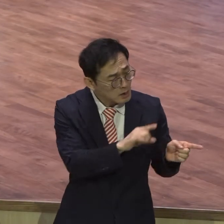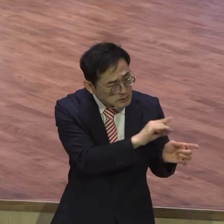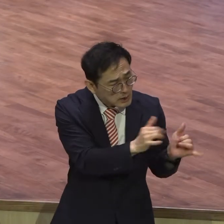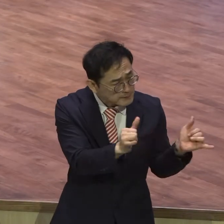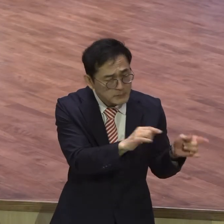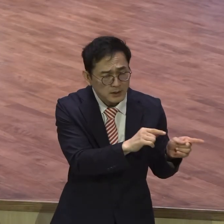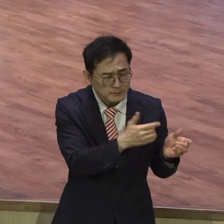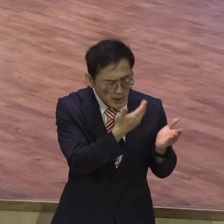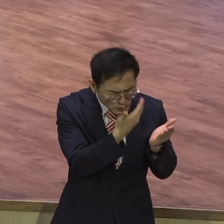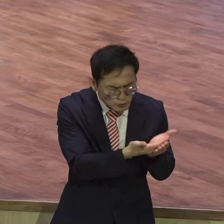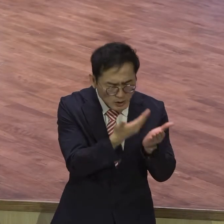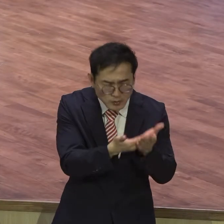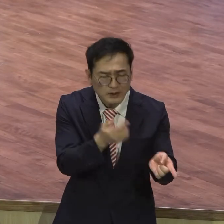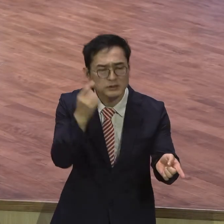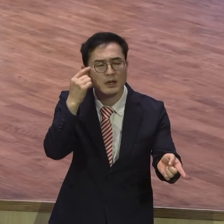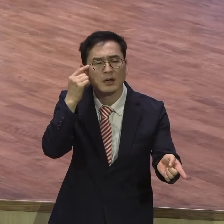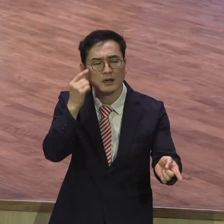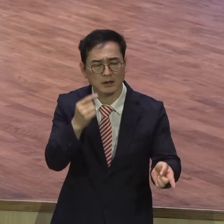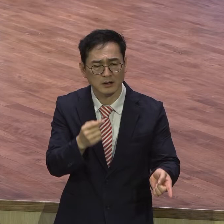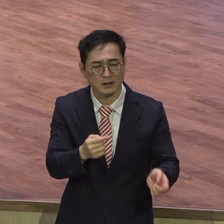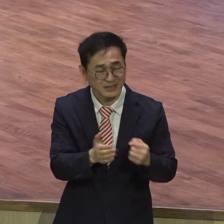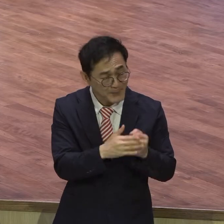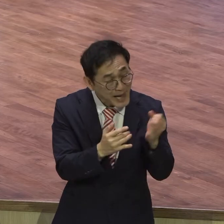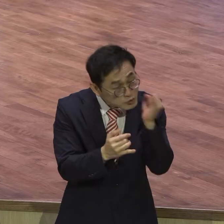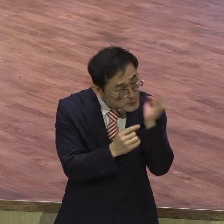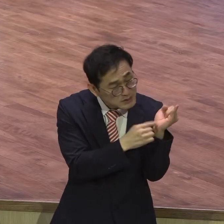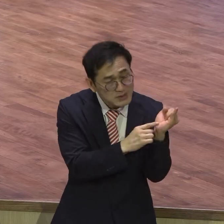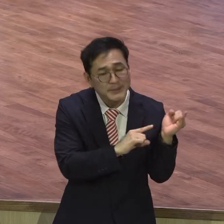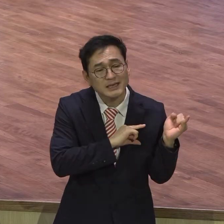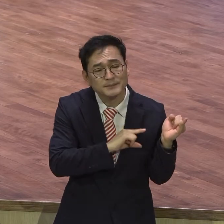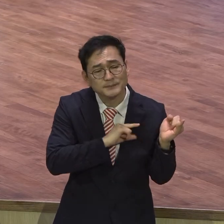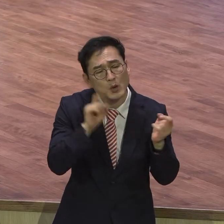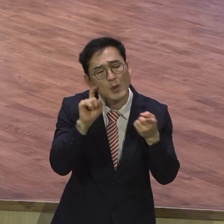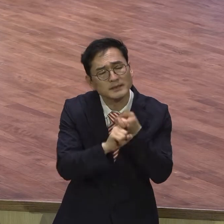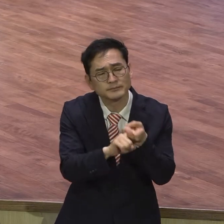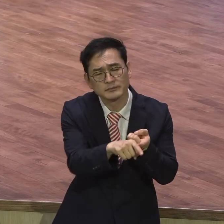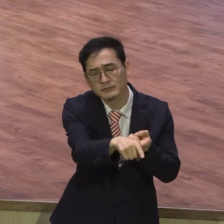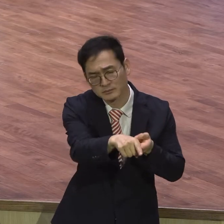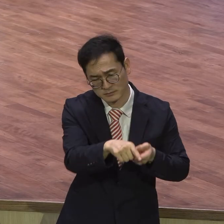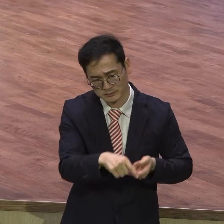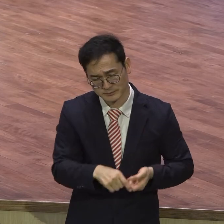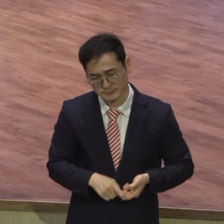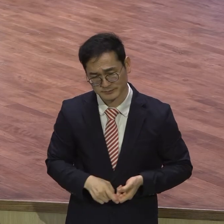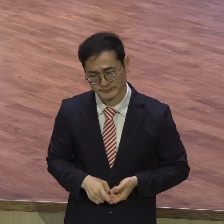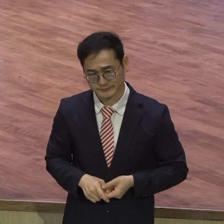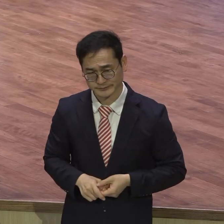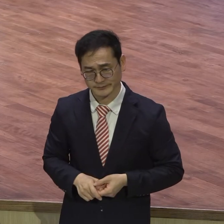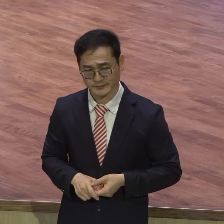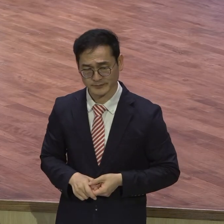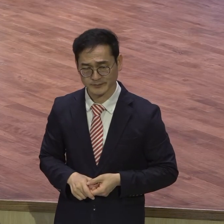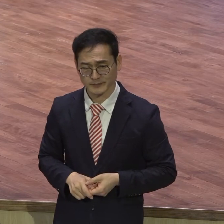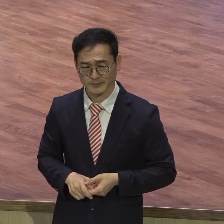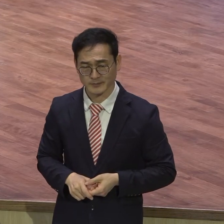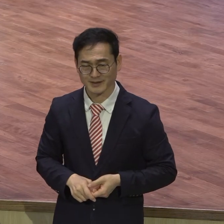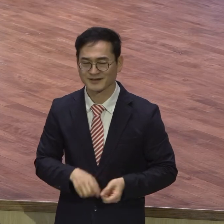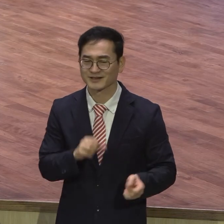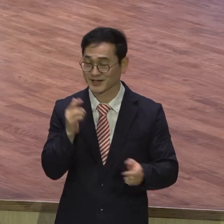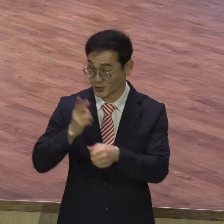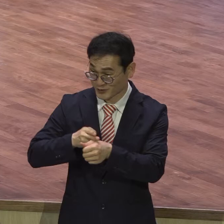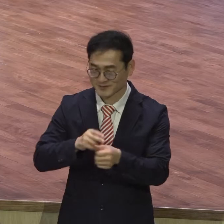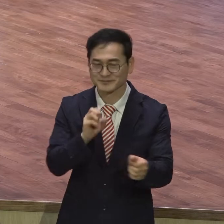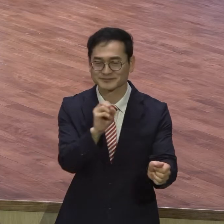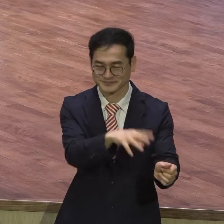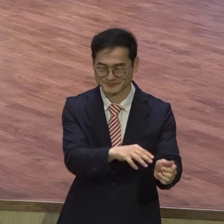소중히 생각하고 깊은 사랑으로 대해야 합니다 라고 말해요 여운 성도 여러분